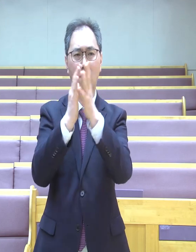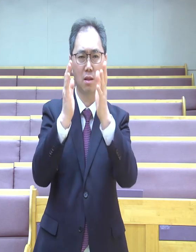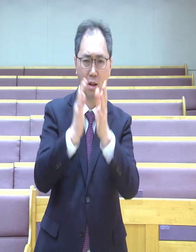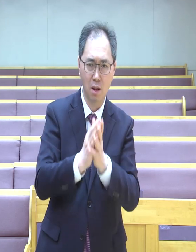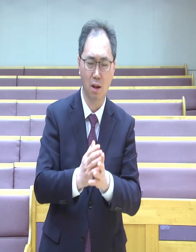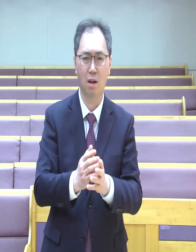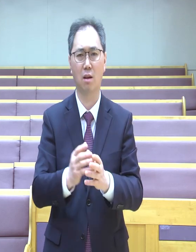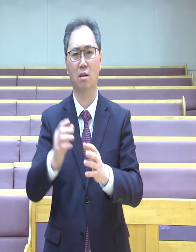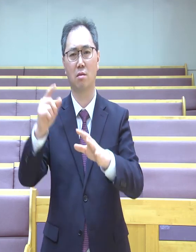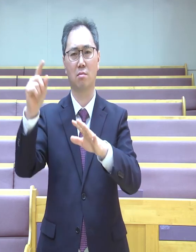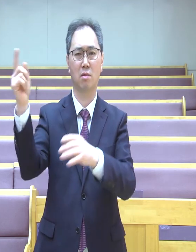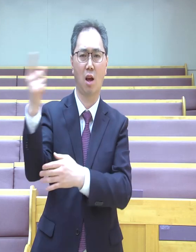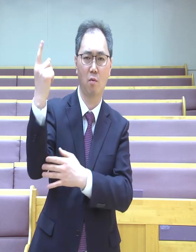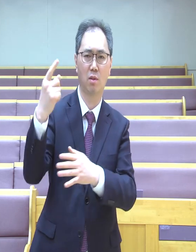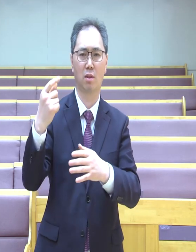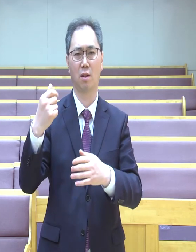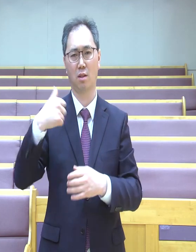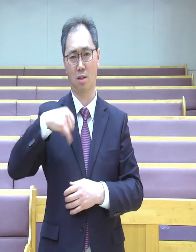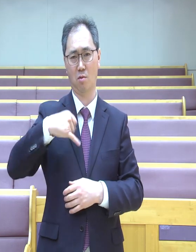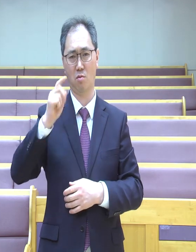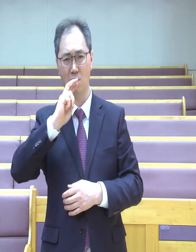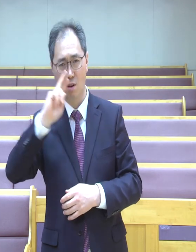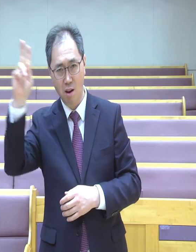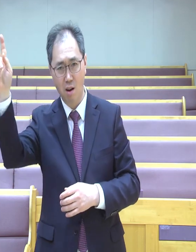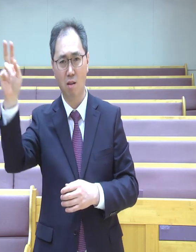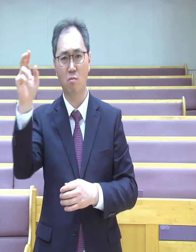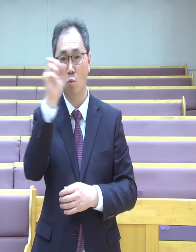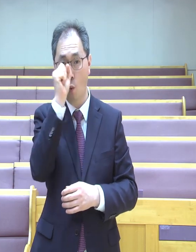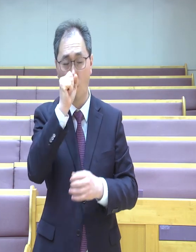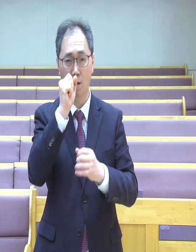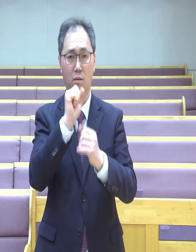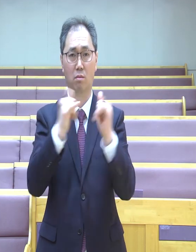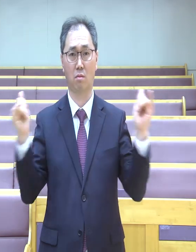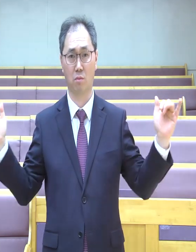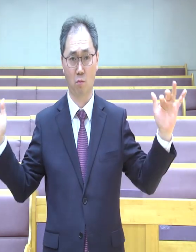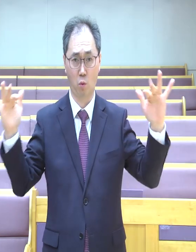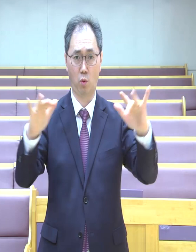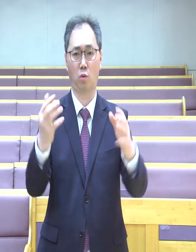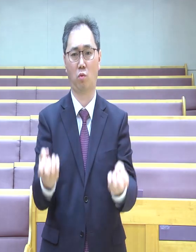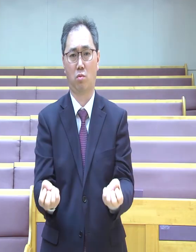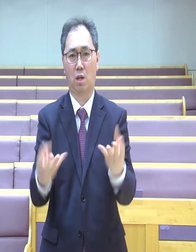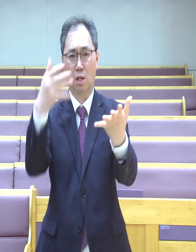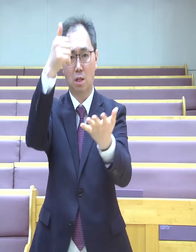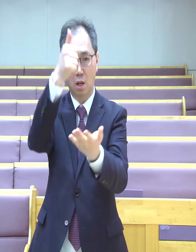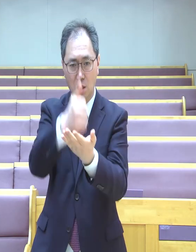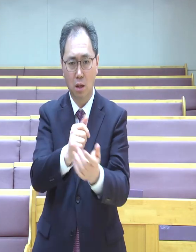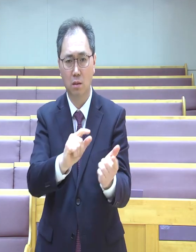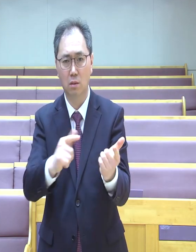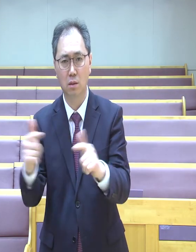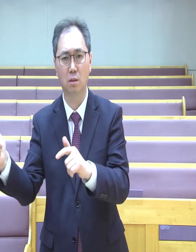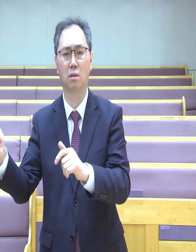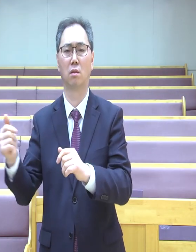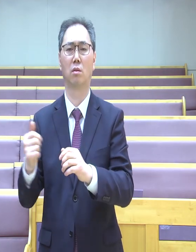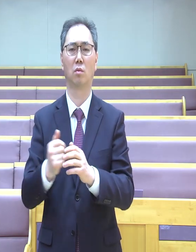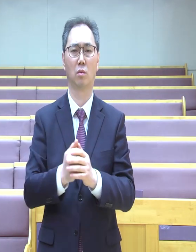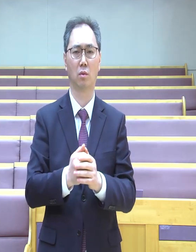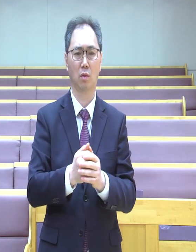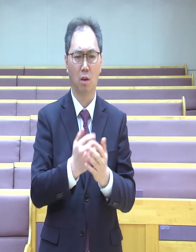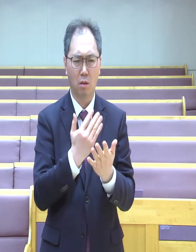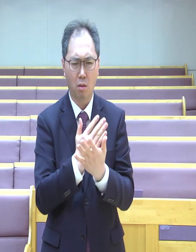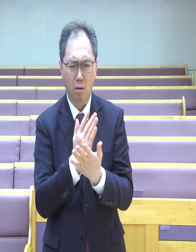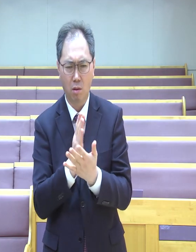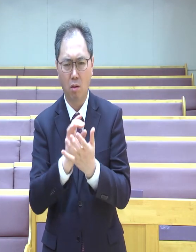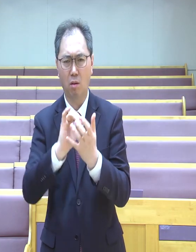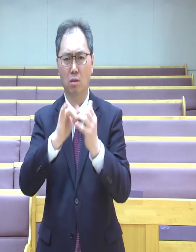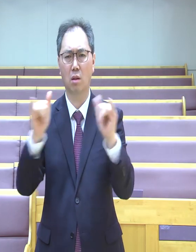잘 집행되는지 확인하고 있는 대제사장과 종교 지도자들, 숨을 죽이며 예수님을